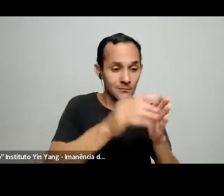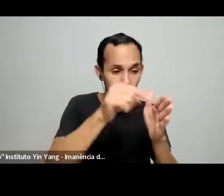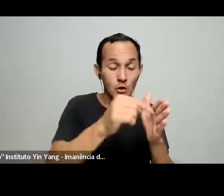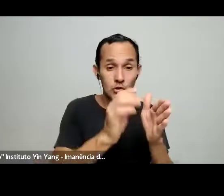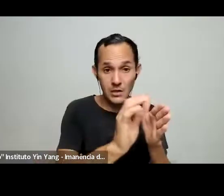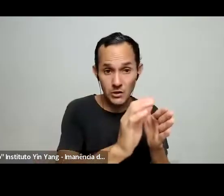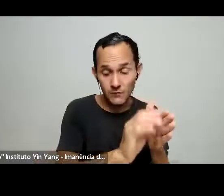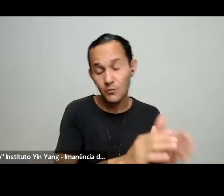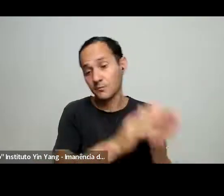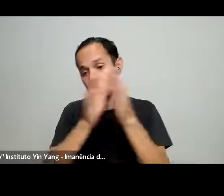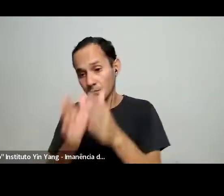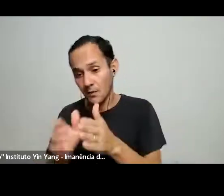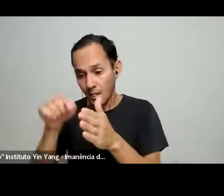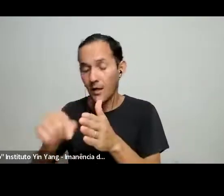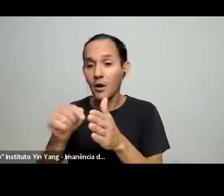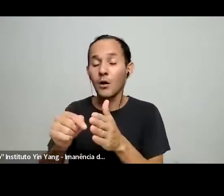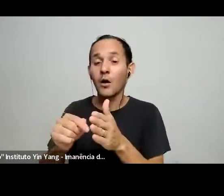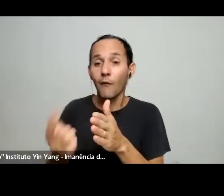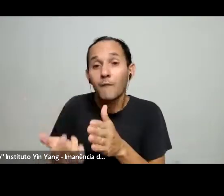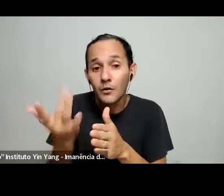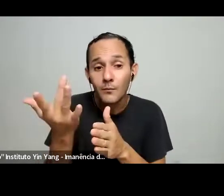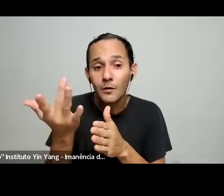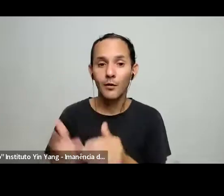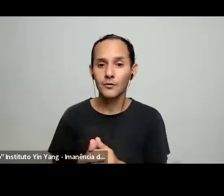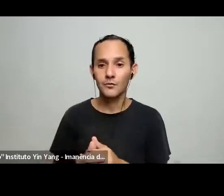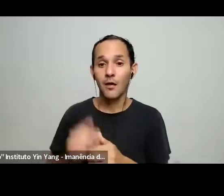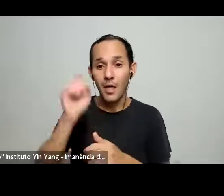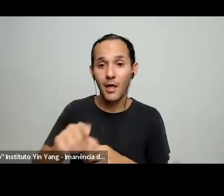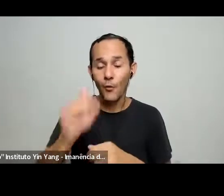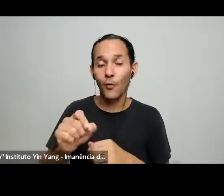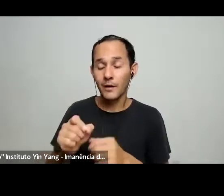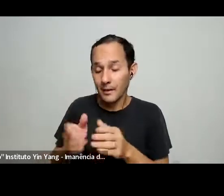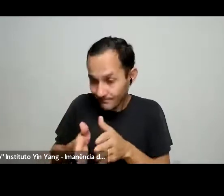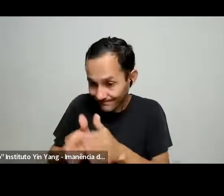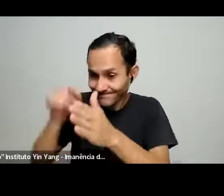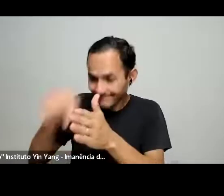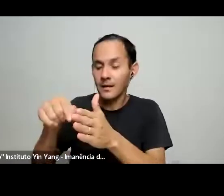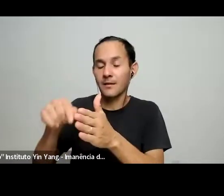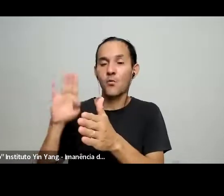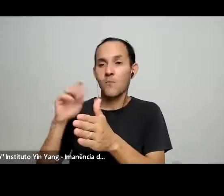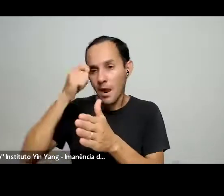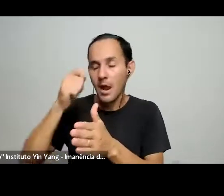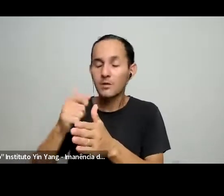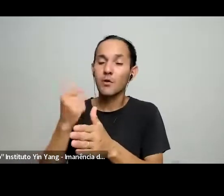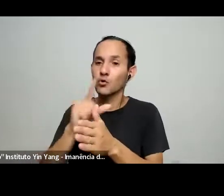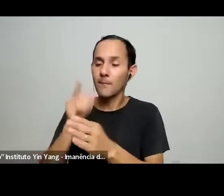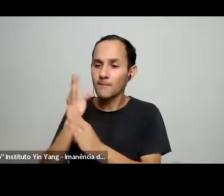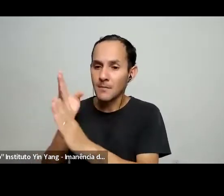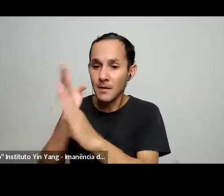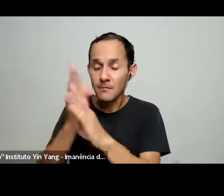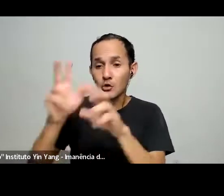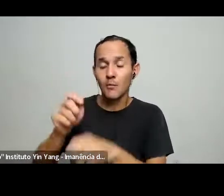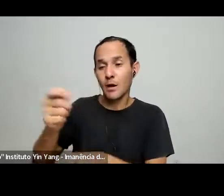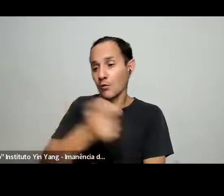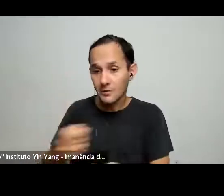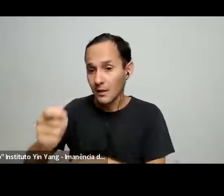científico e outro é o caminho fenomenológico, que é o caminho que ele trilhou para poder fazer todos os seus descobrimentos com a constelação